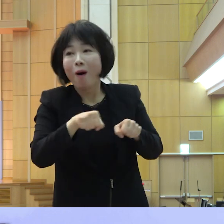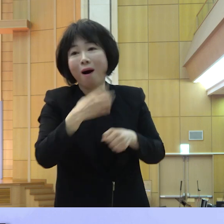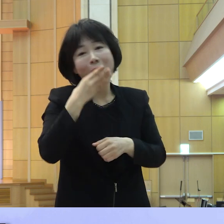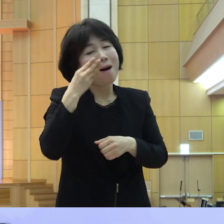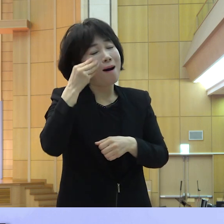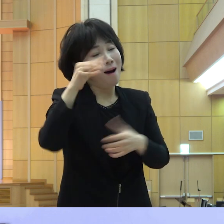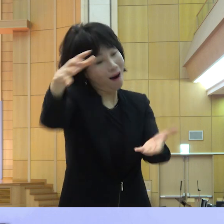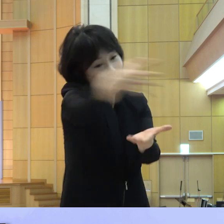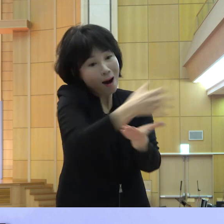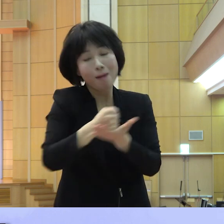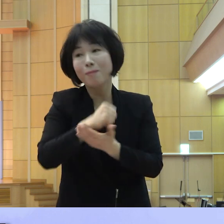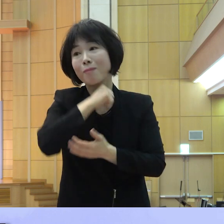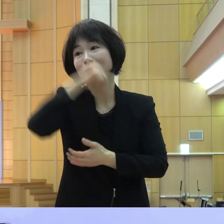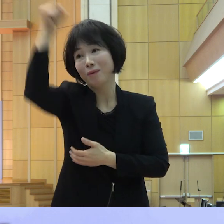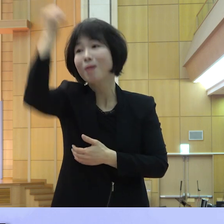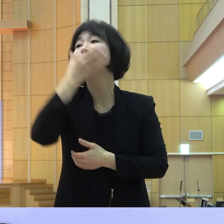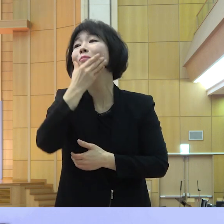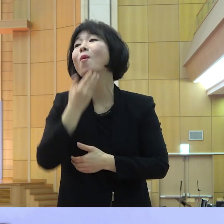있냐 이거.